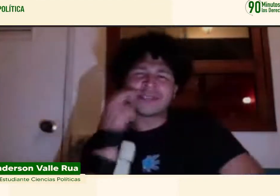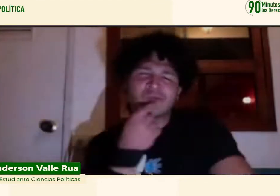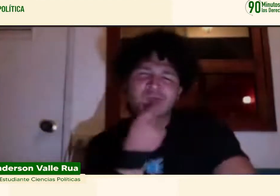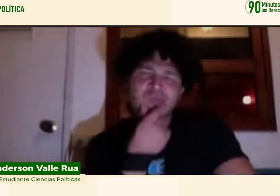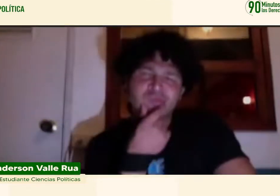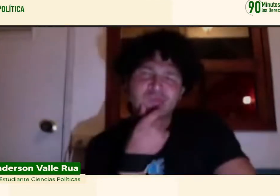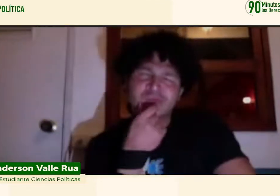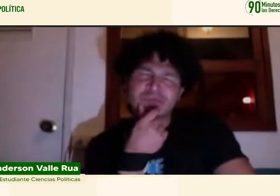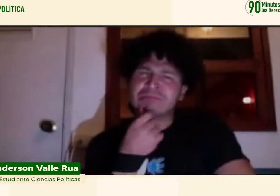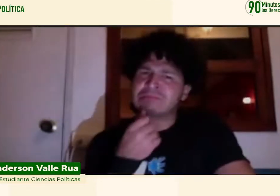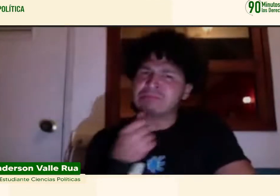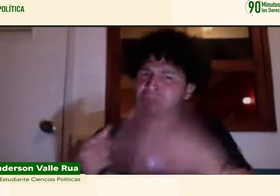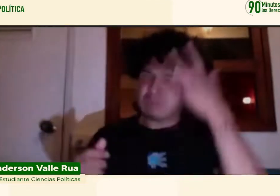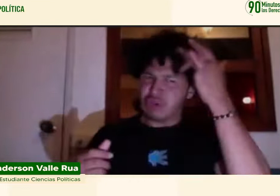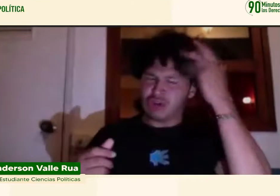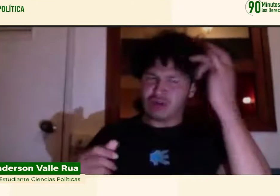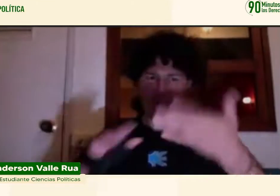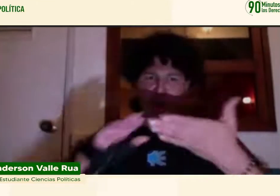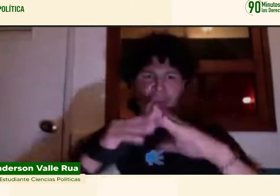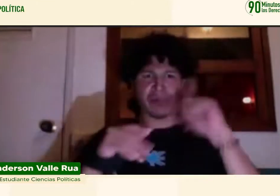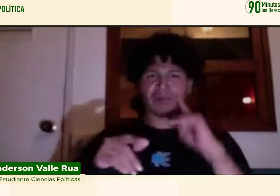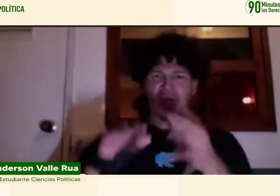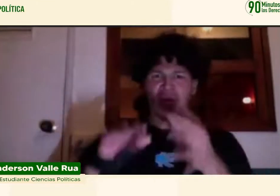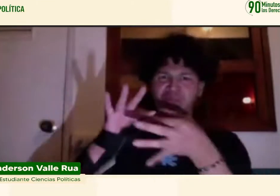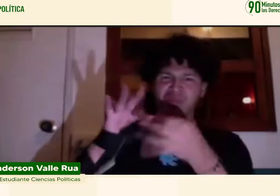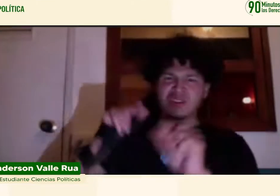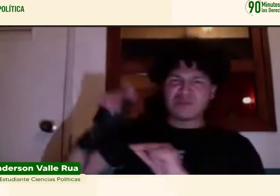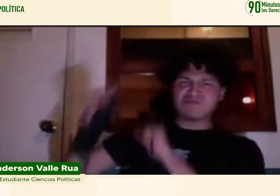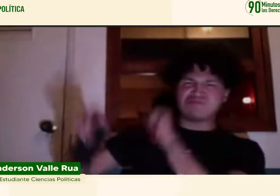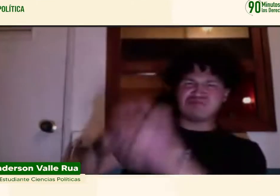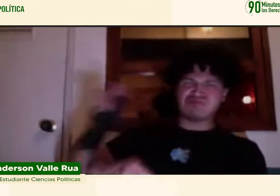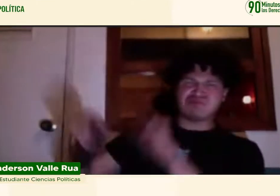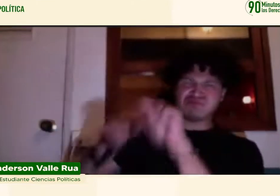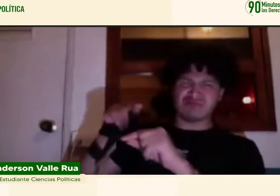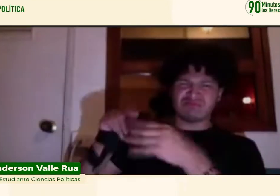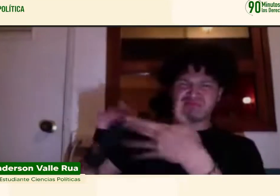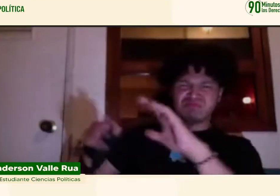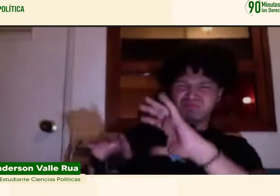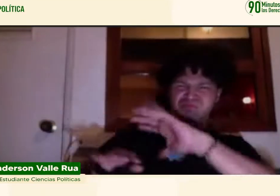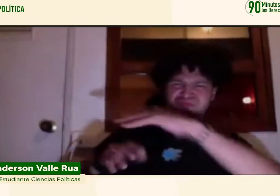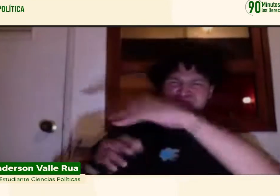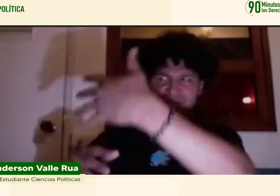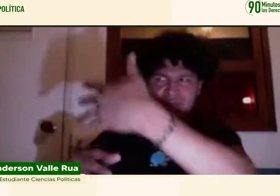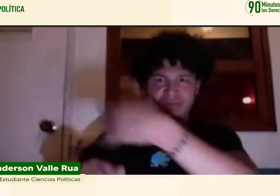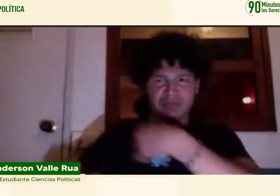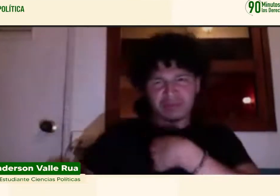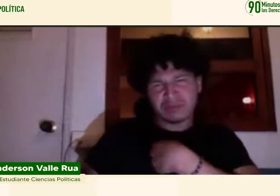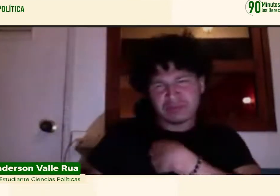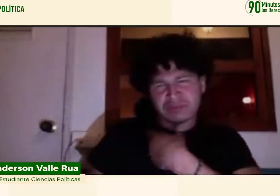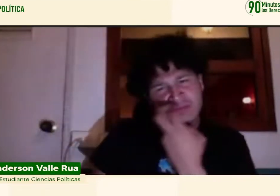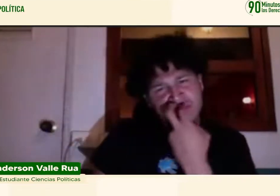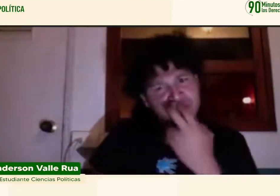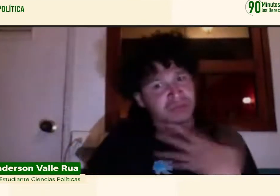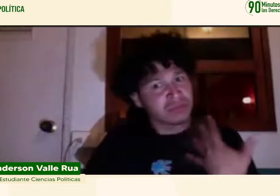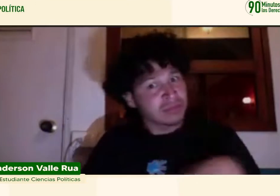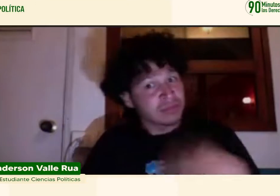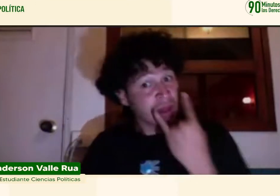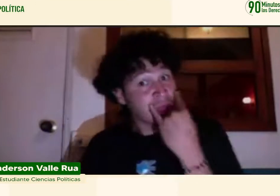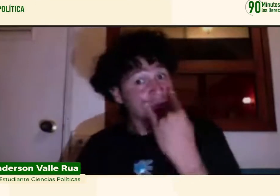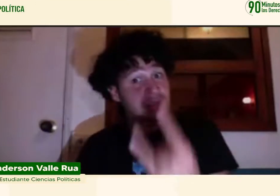reconocer y respetar toda opinión es diversa al respecto veía y también recordaba los comentarios negativos